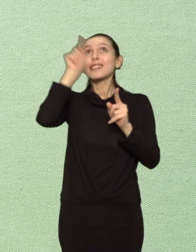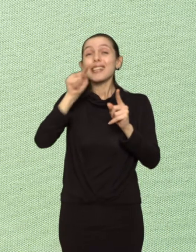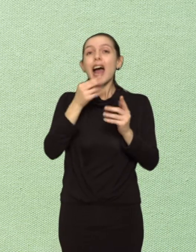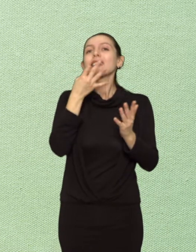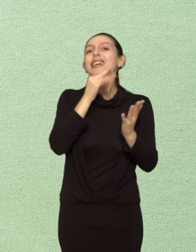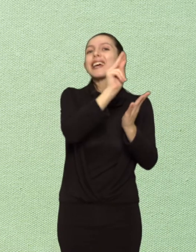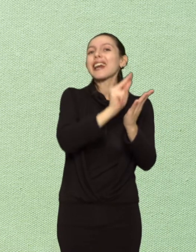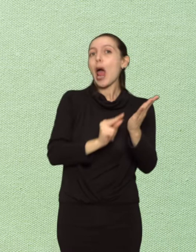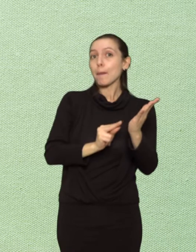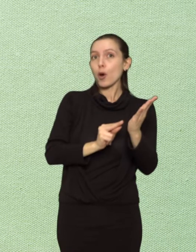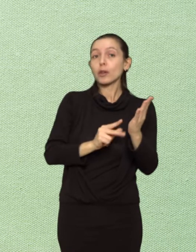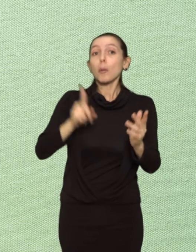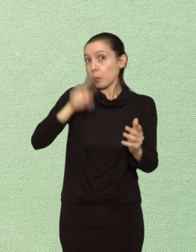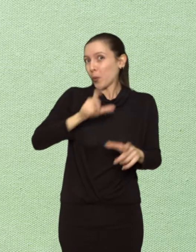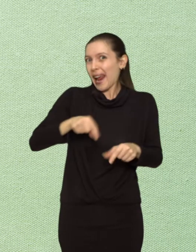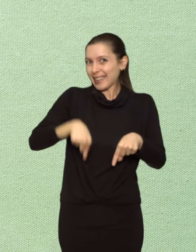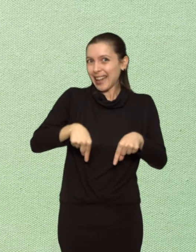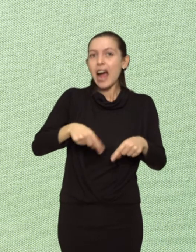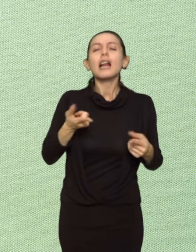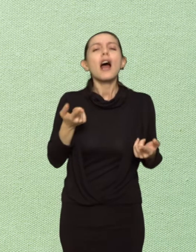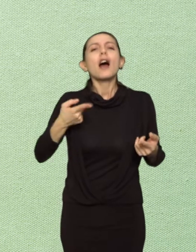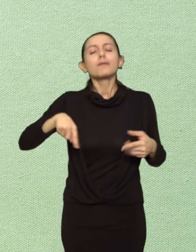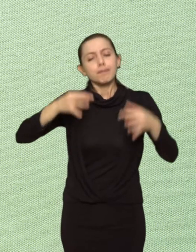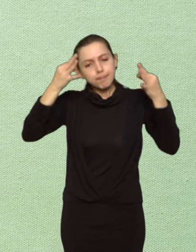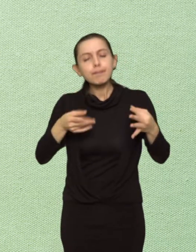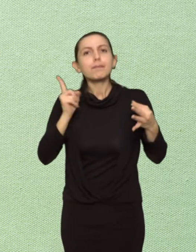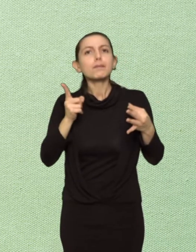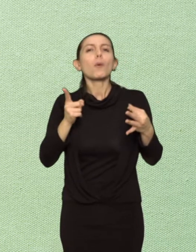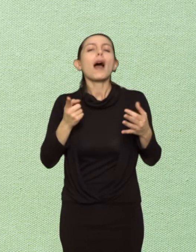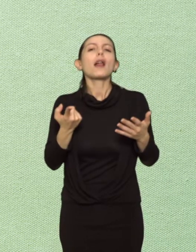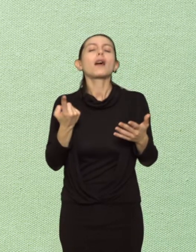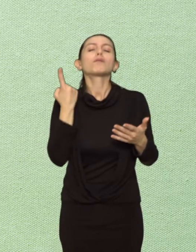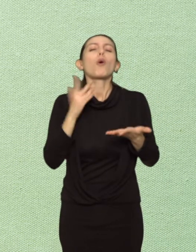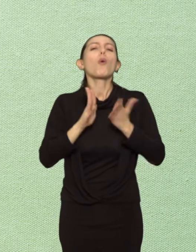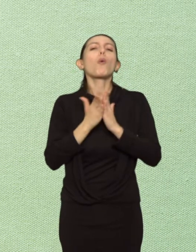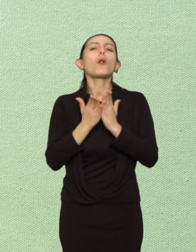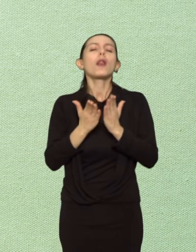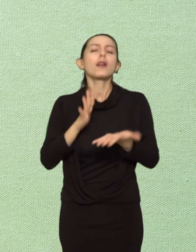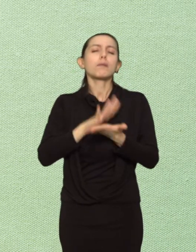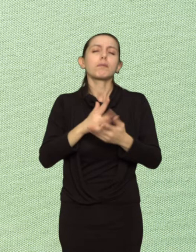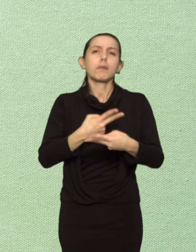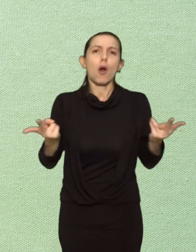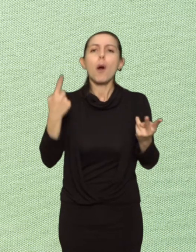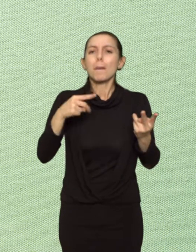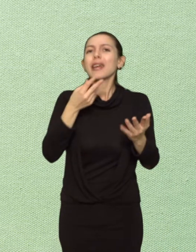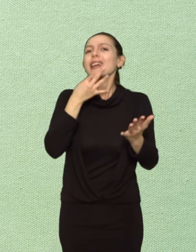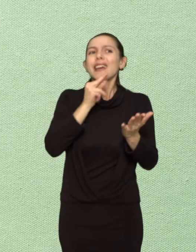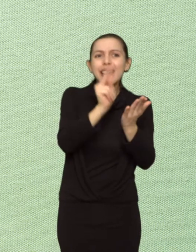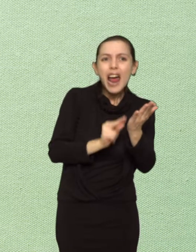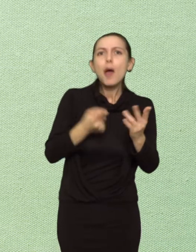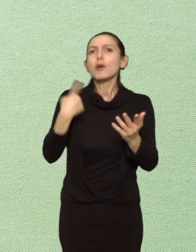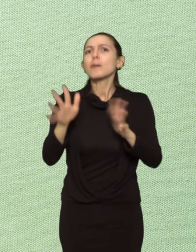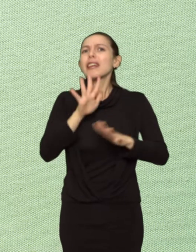tra cui appunto l'Italia. E noi abbiamo deciso di pubblicare un libro proprio su tutti quei report e quelle